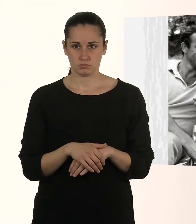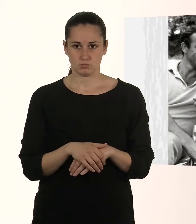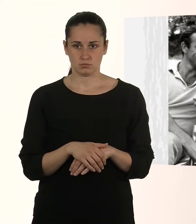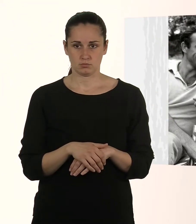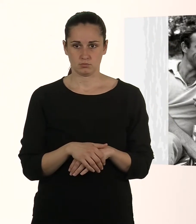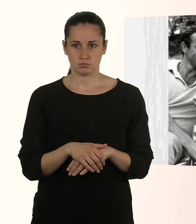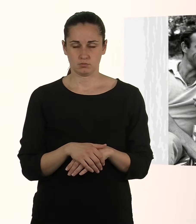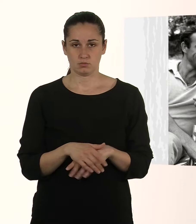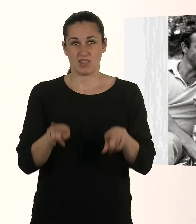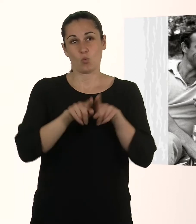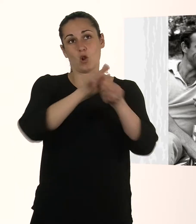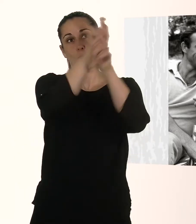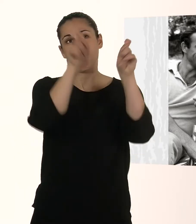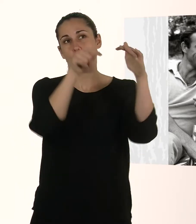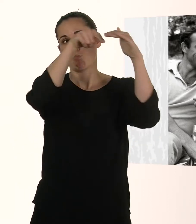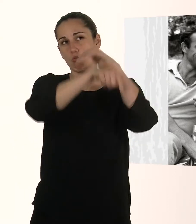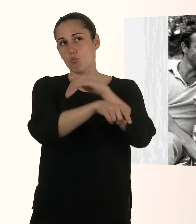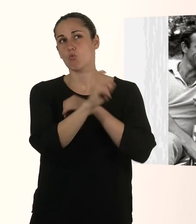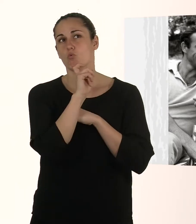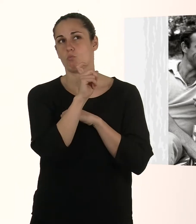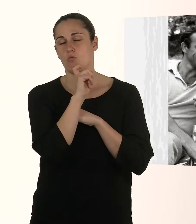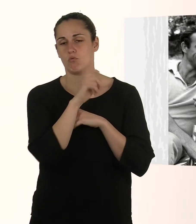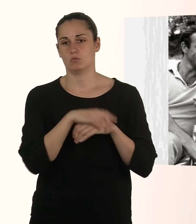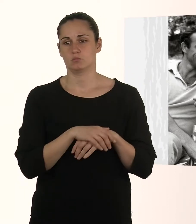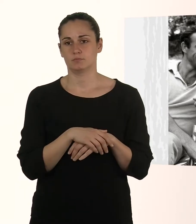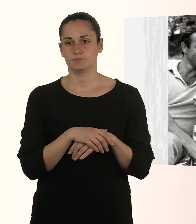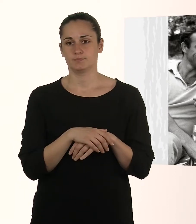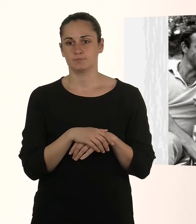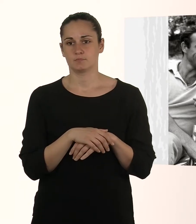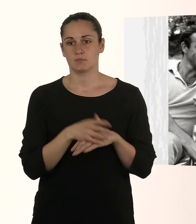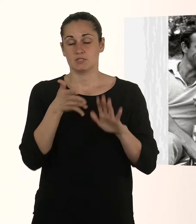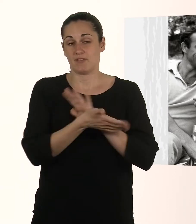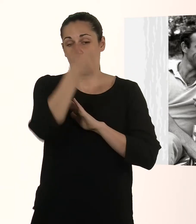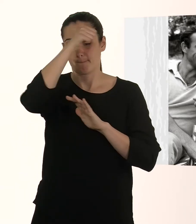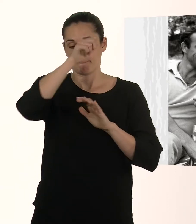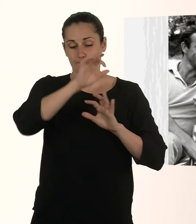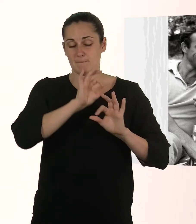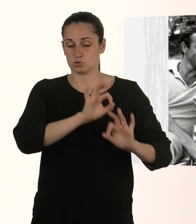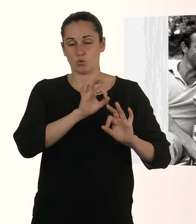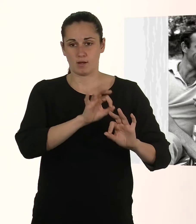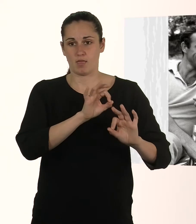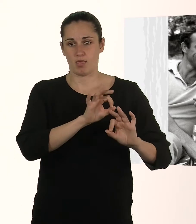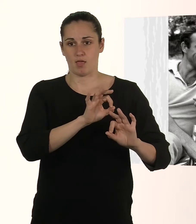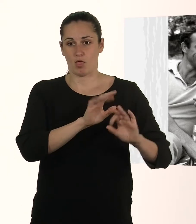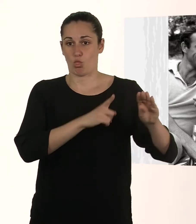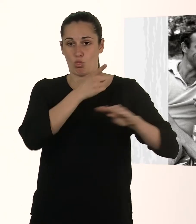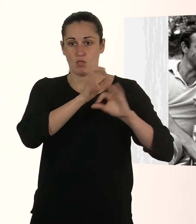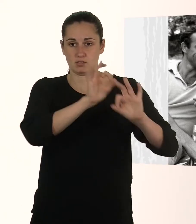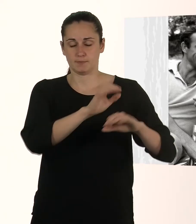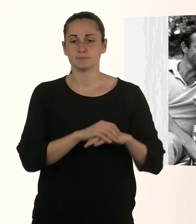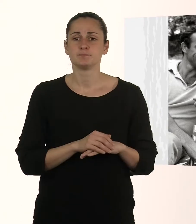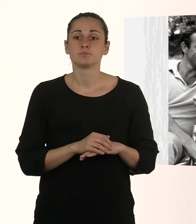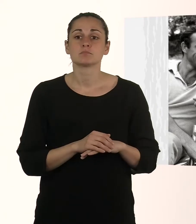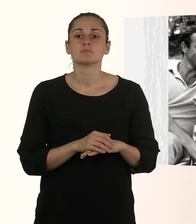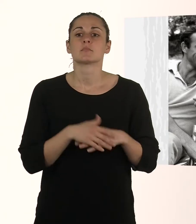a ese metamodelo que se propone desde la masculinidad hegemónica dominante. Claro, ¿qué es lo que